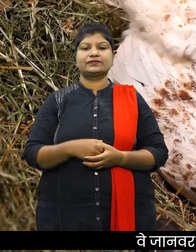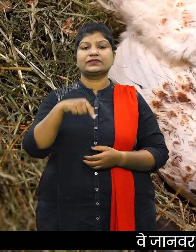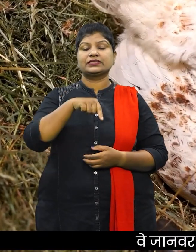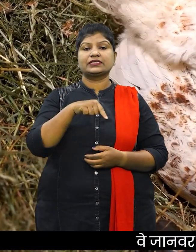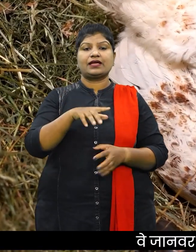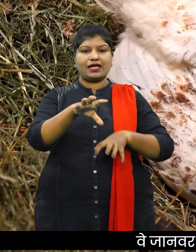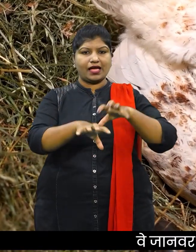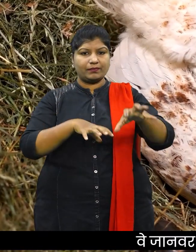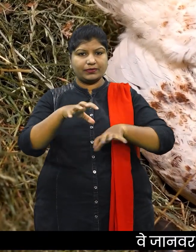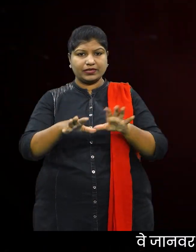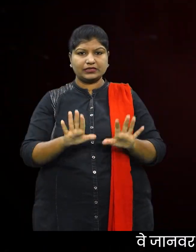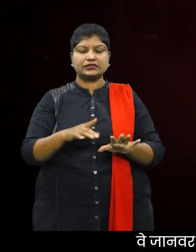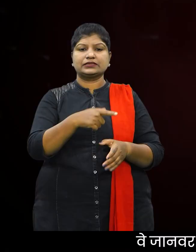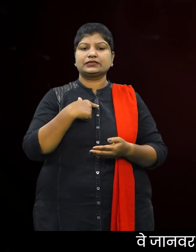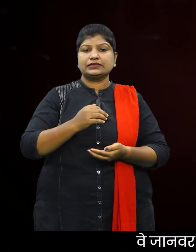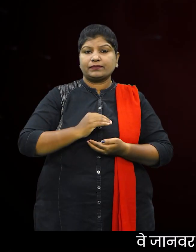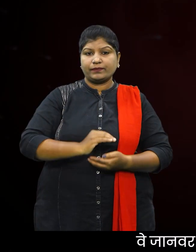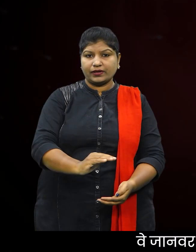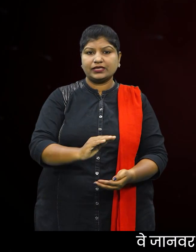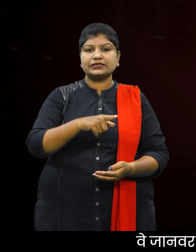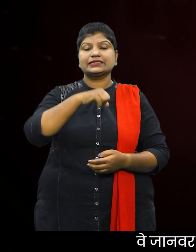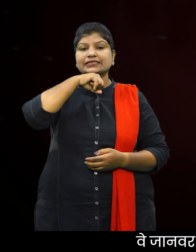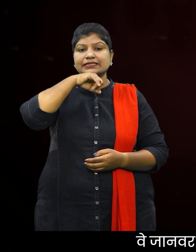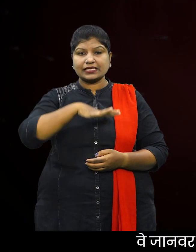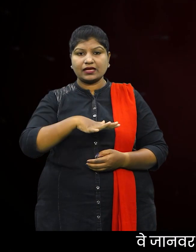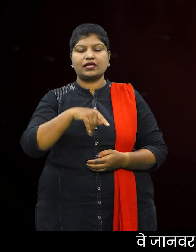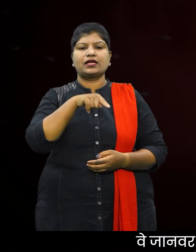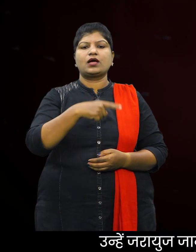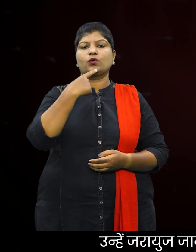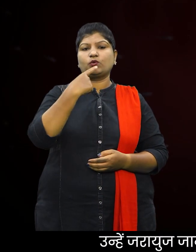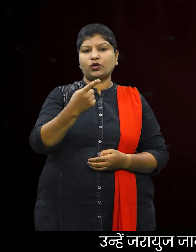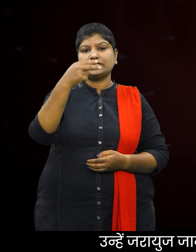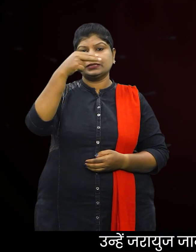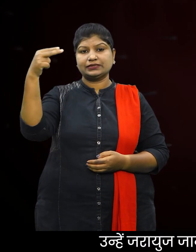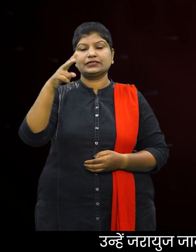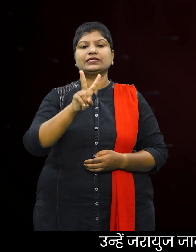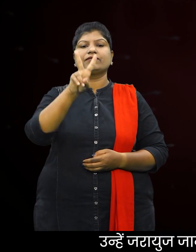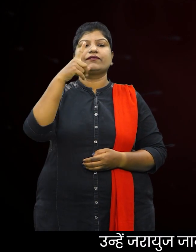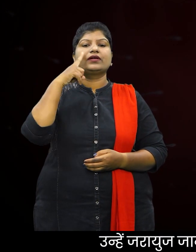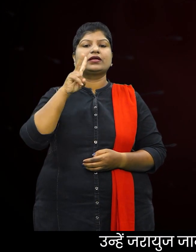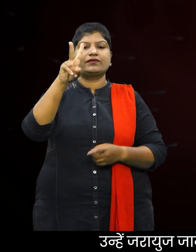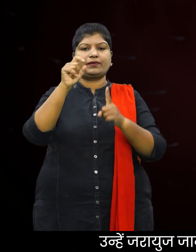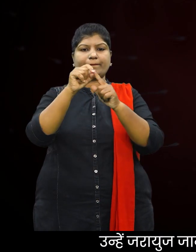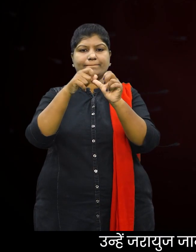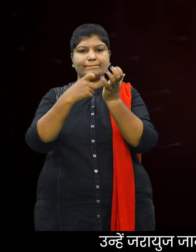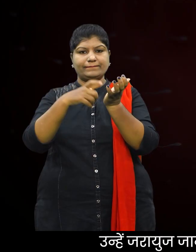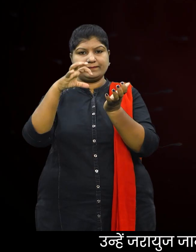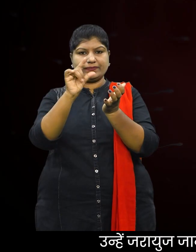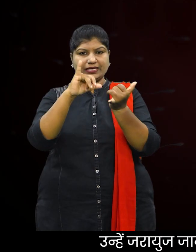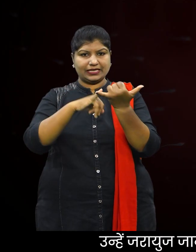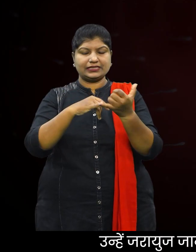वे जानवर जो अपने शिशुओं को जन्म देते हैं, उन्हें जरायुज जानवर